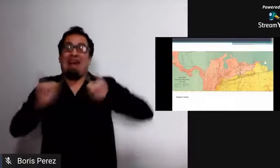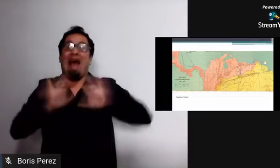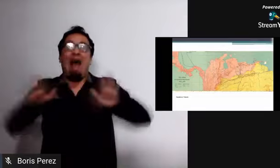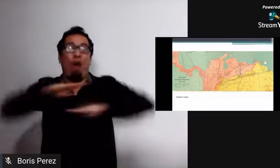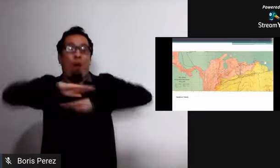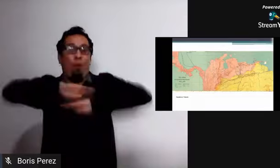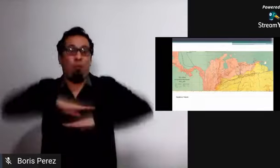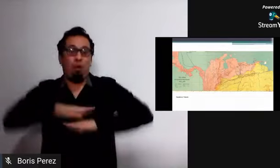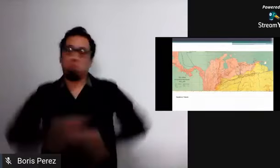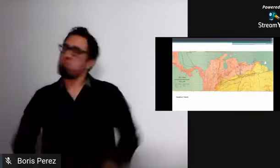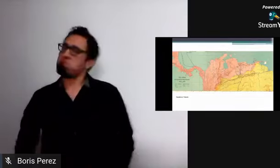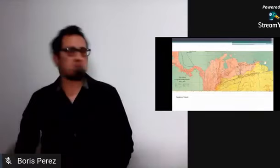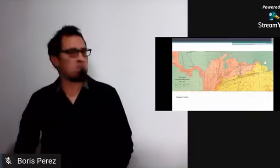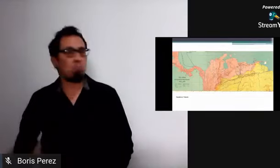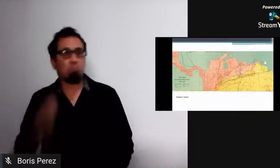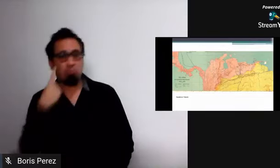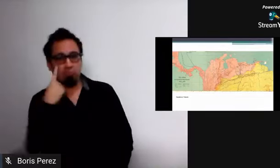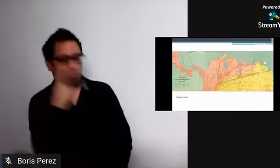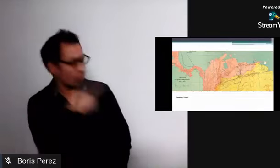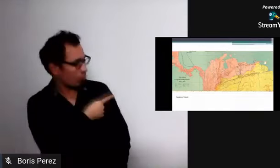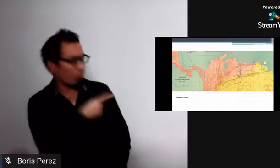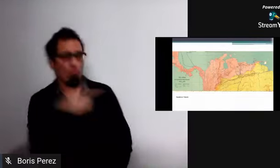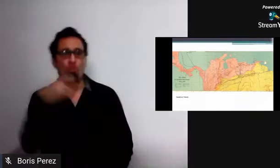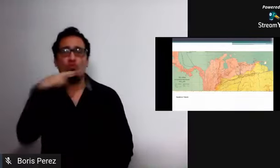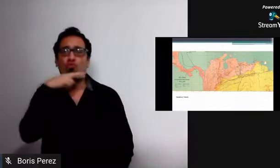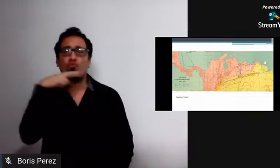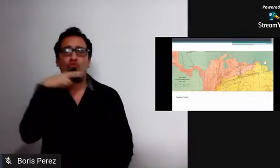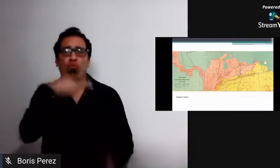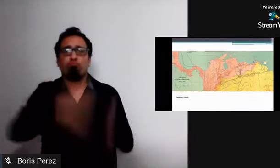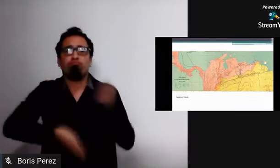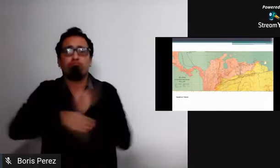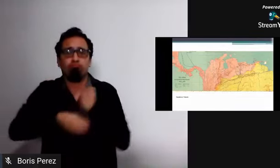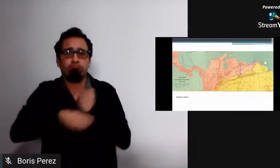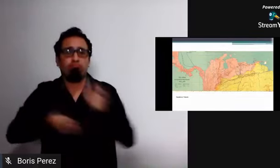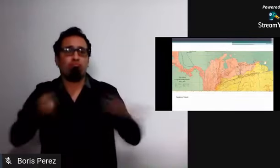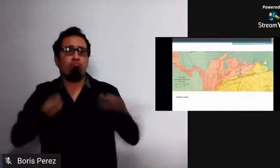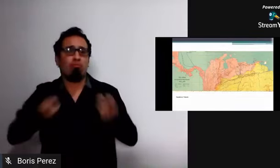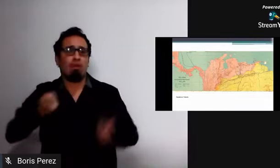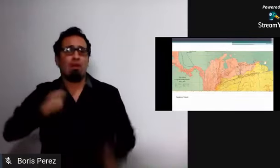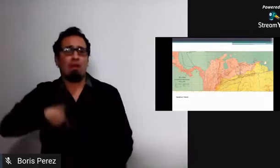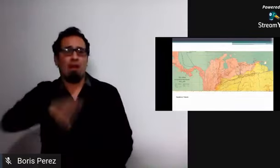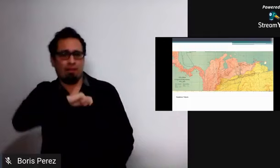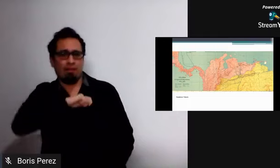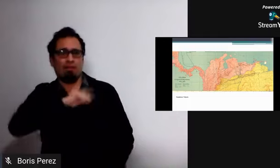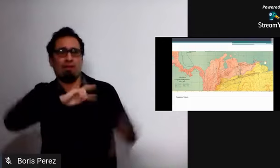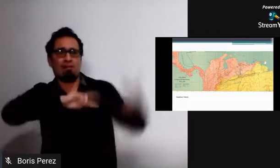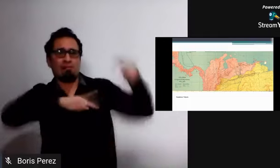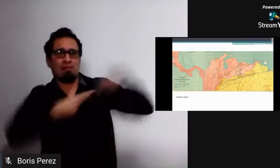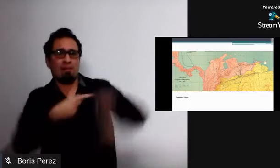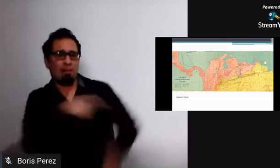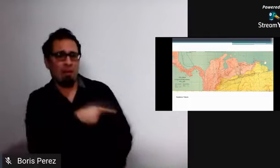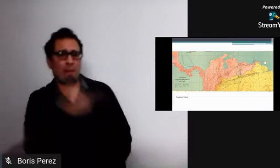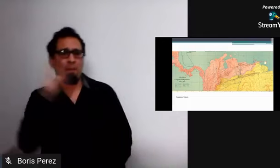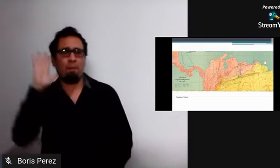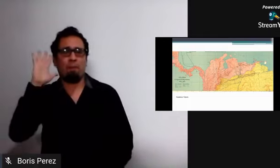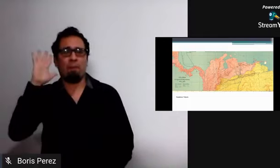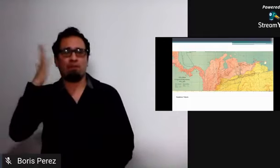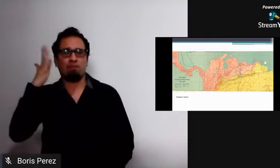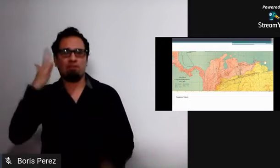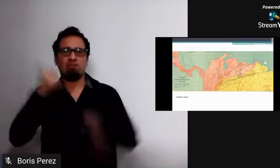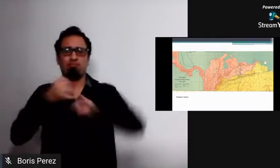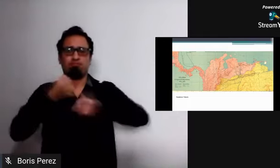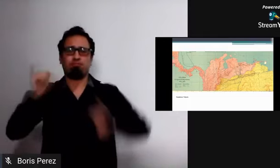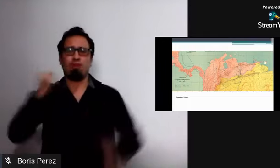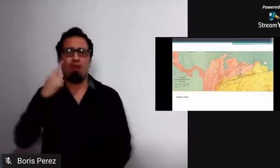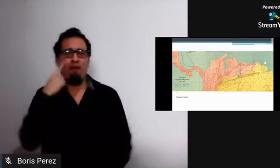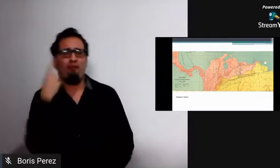con el pasar del tiempo, pues ya con todas esas batallas no se logró la independencia por